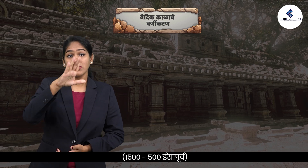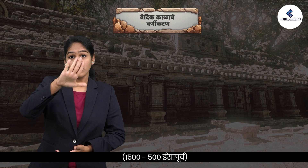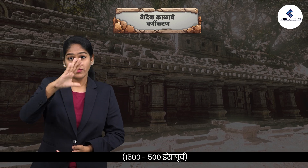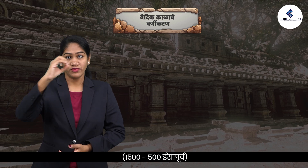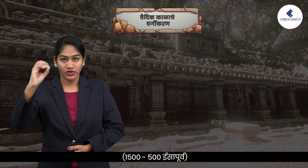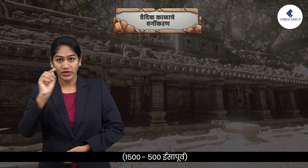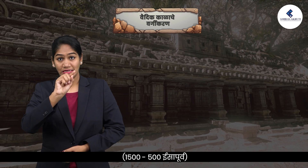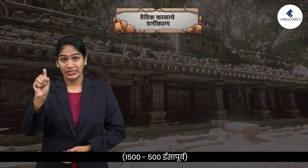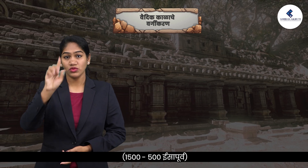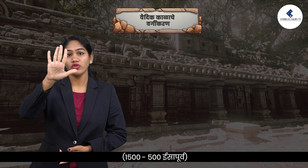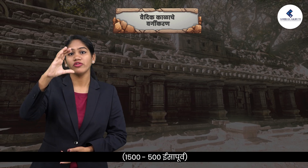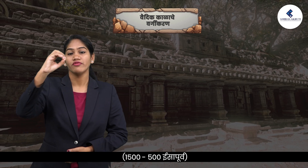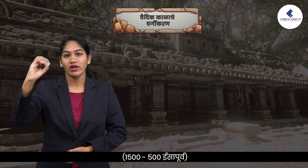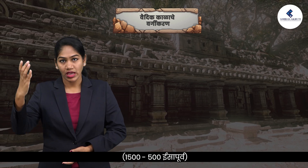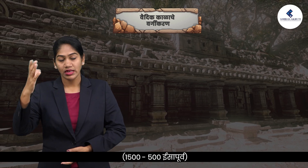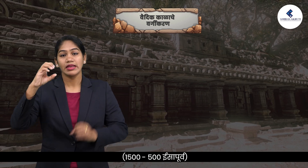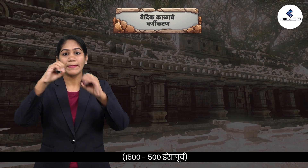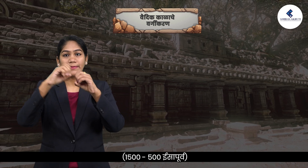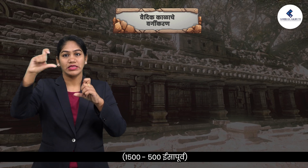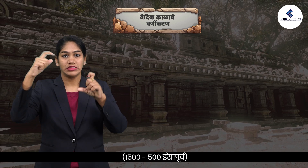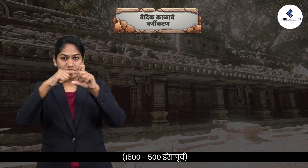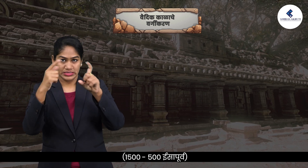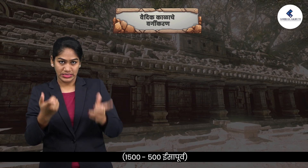1500 ते 500 इसवी सनापूर्व